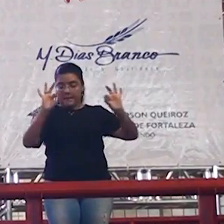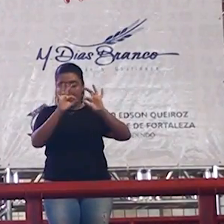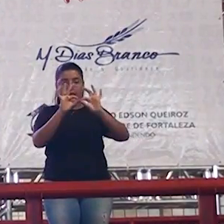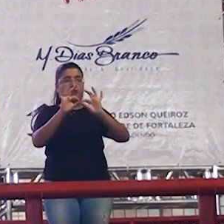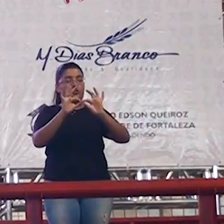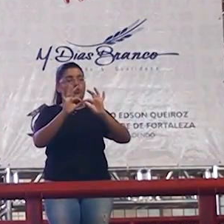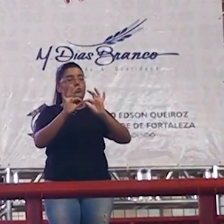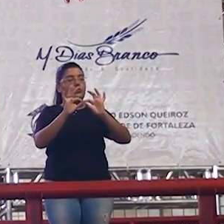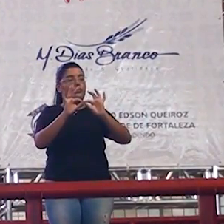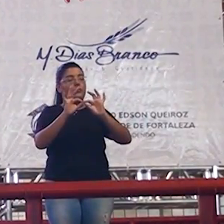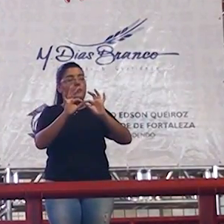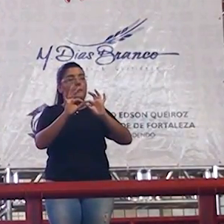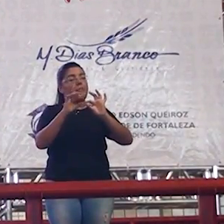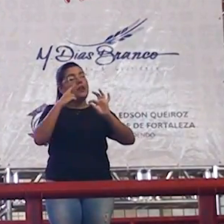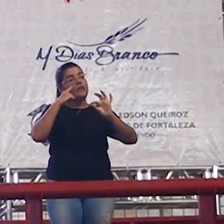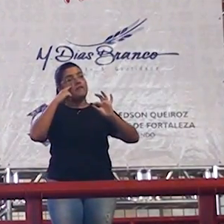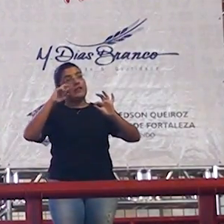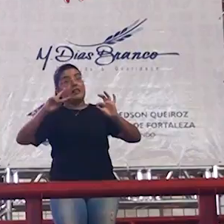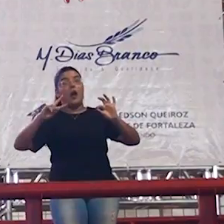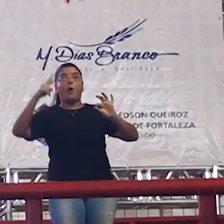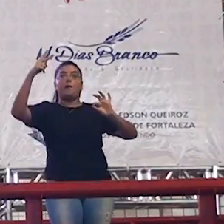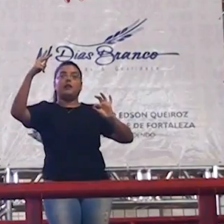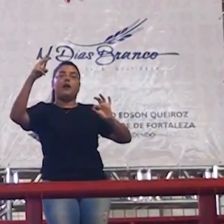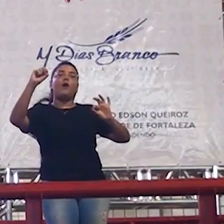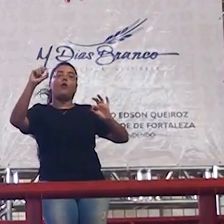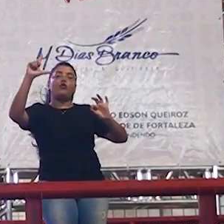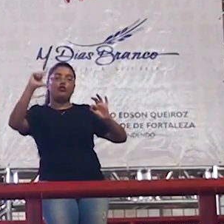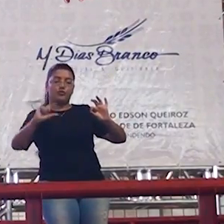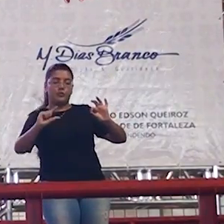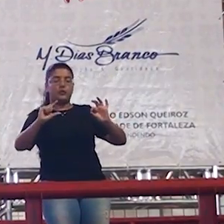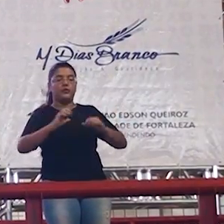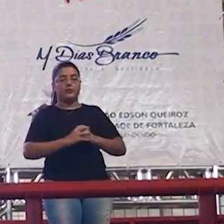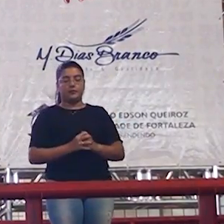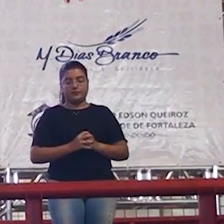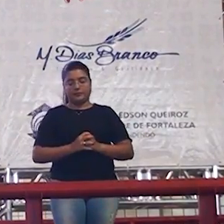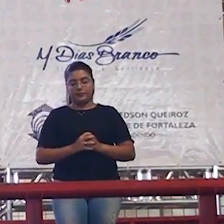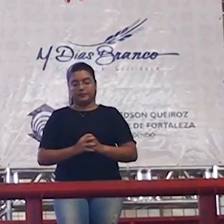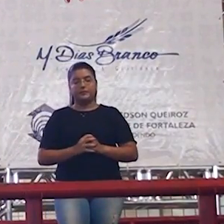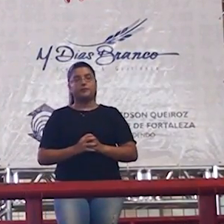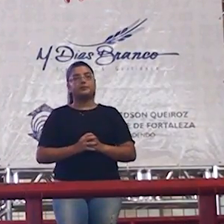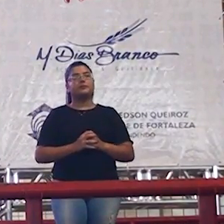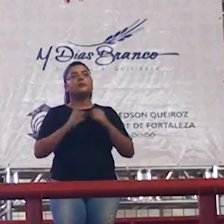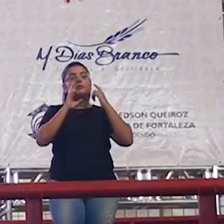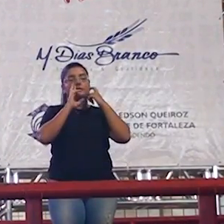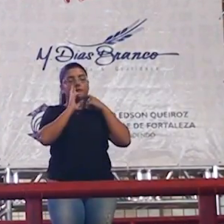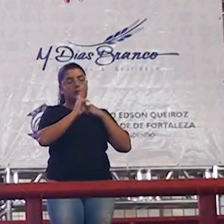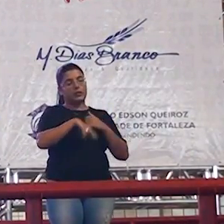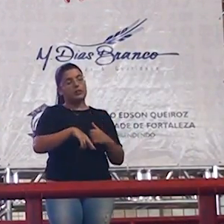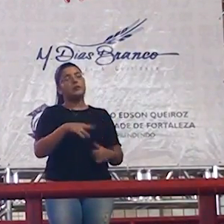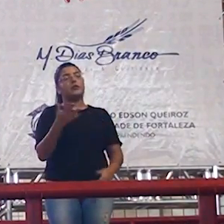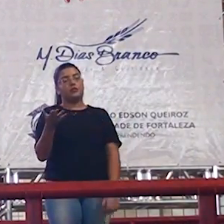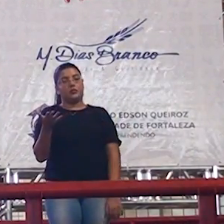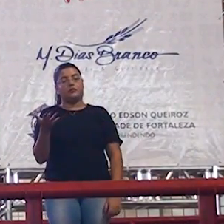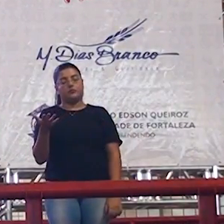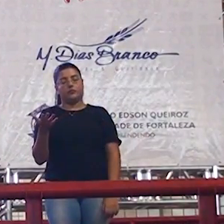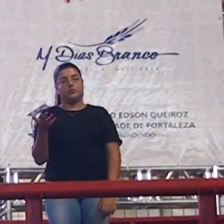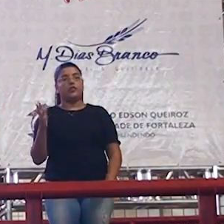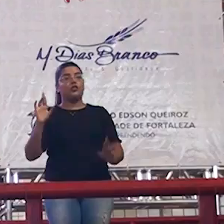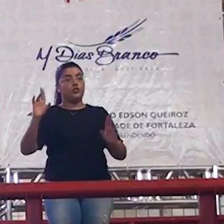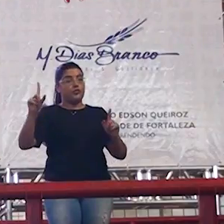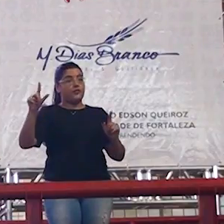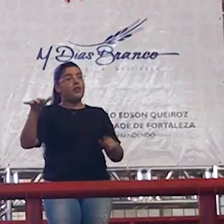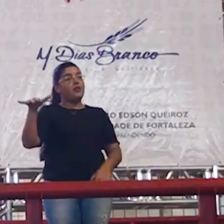ia observar se ia aumentar ou se ia diminuir. E a resposta seria a diferença entre